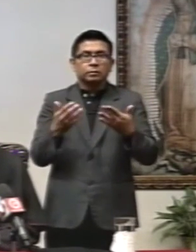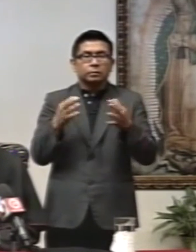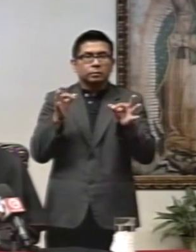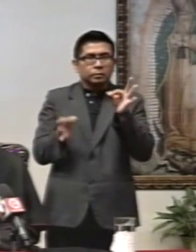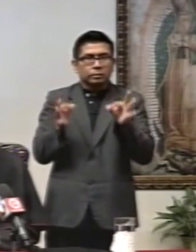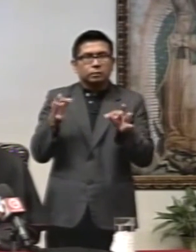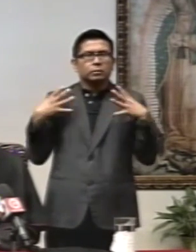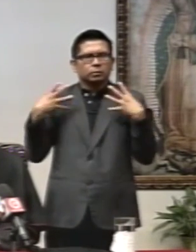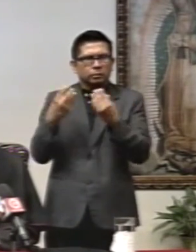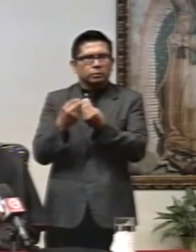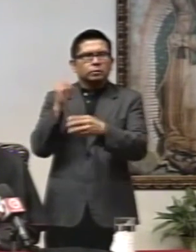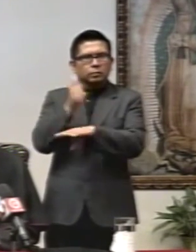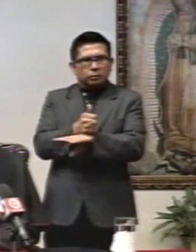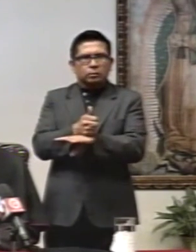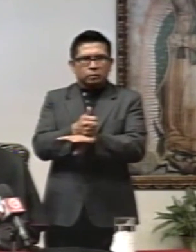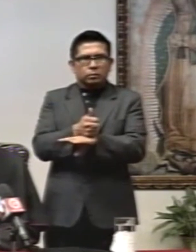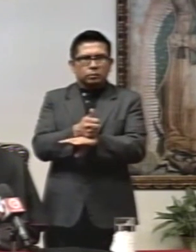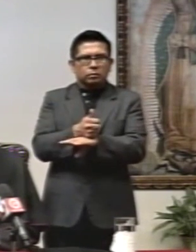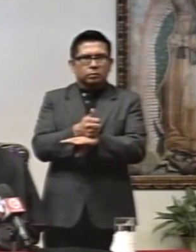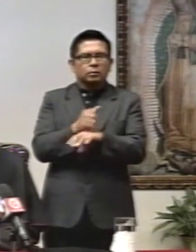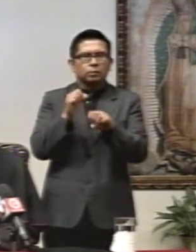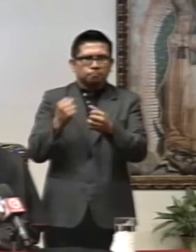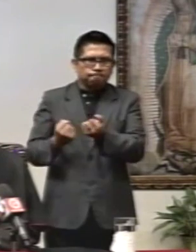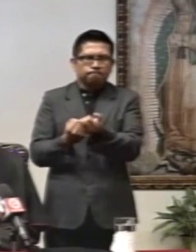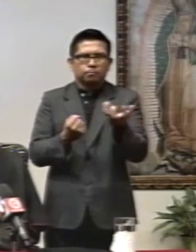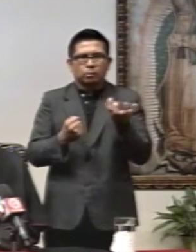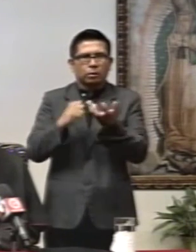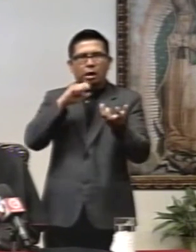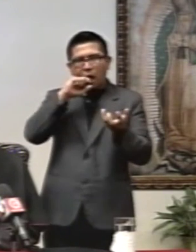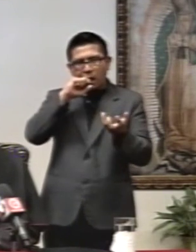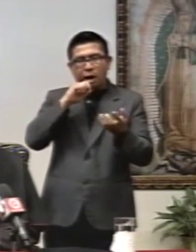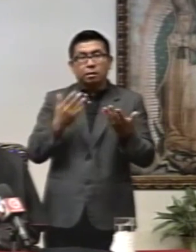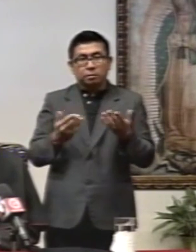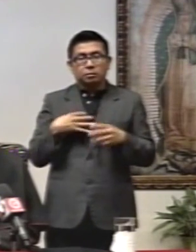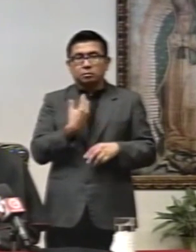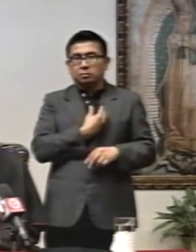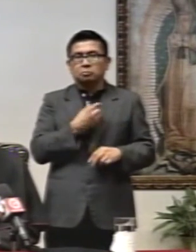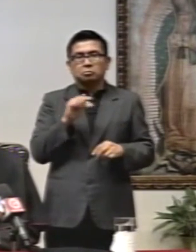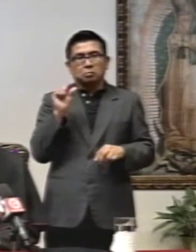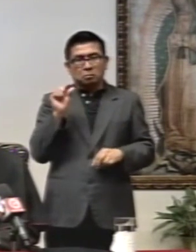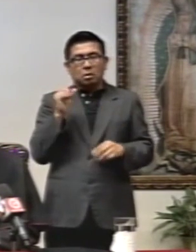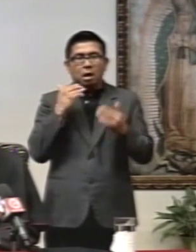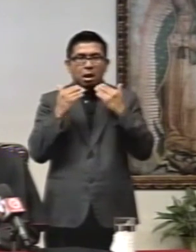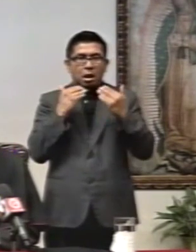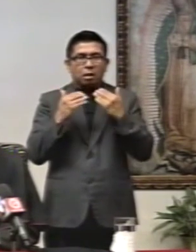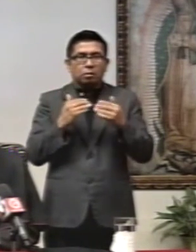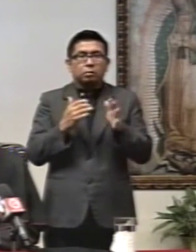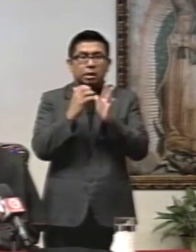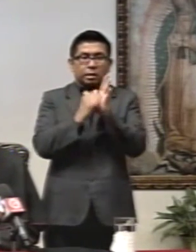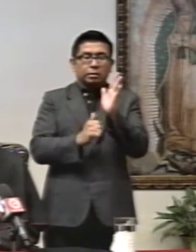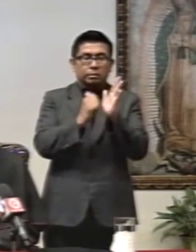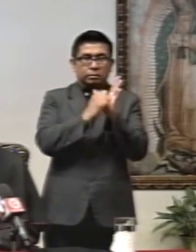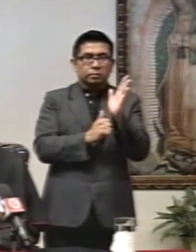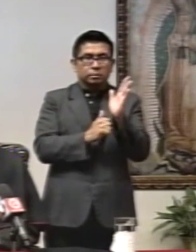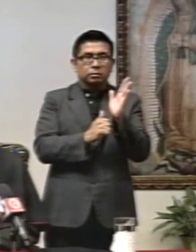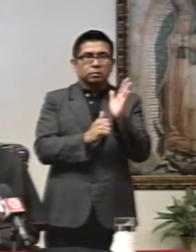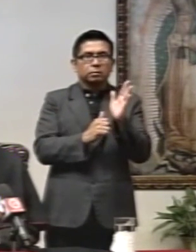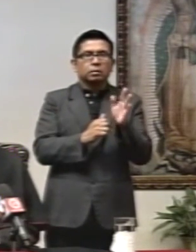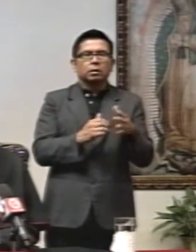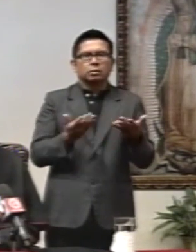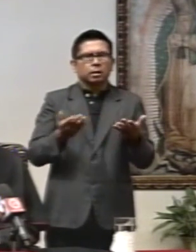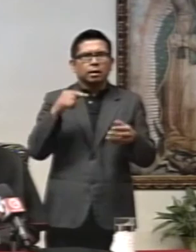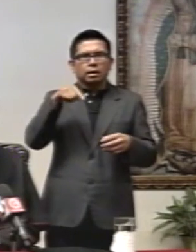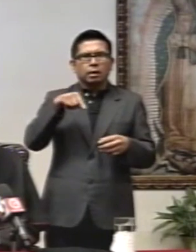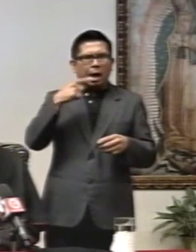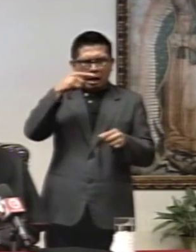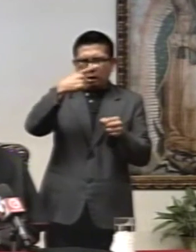social y que se favorezca a los más pobres. Entonces, cuando hablamos del aspecto tributario, el principio aquí en